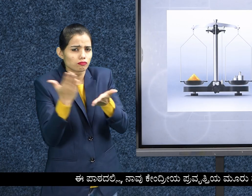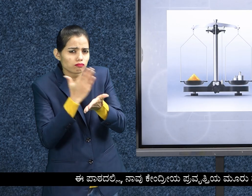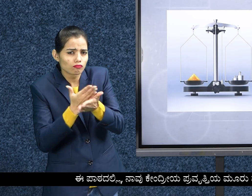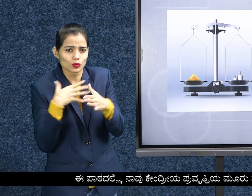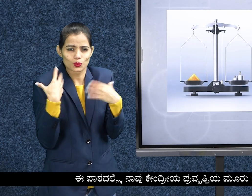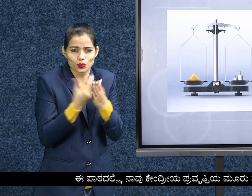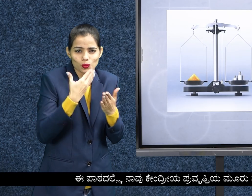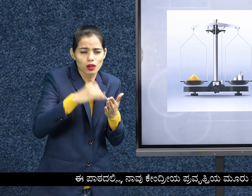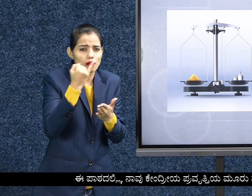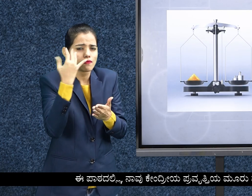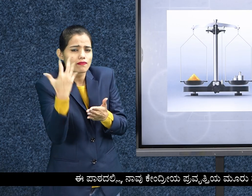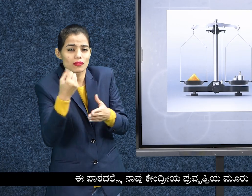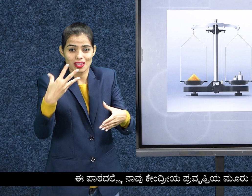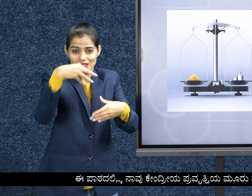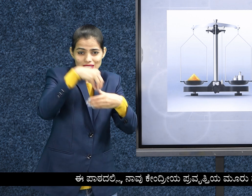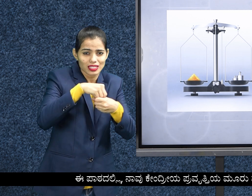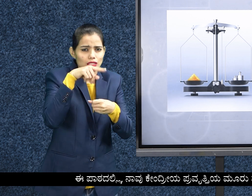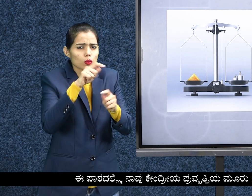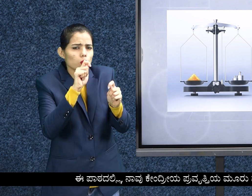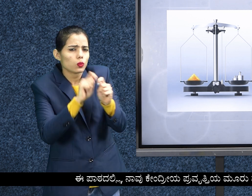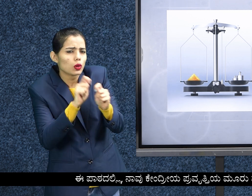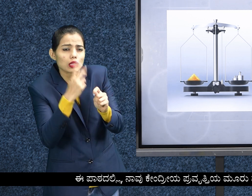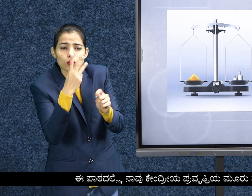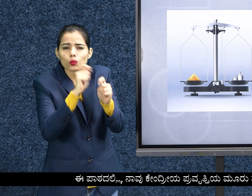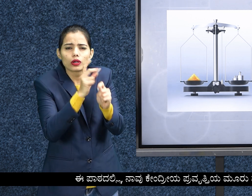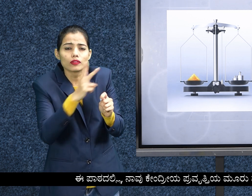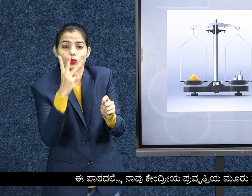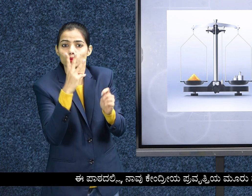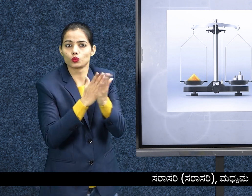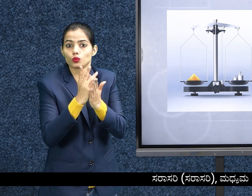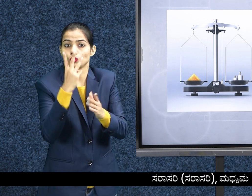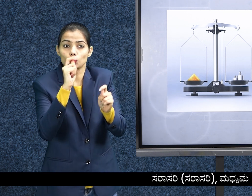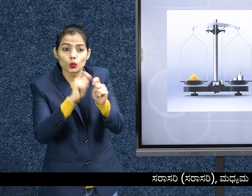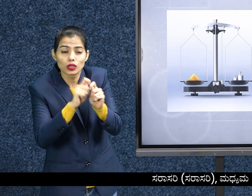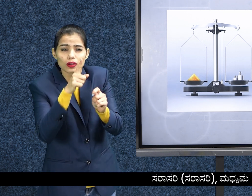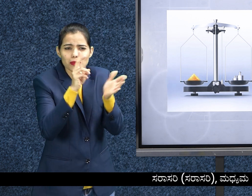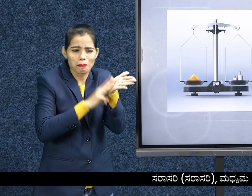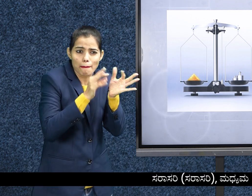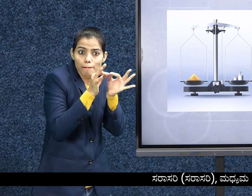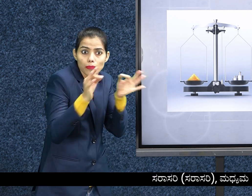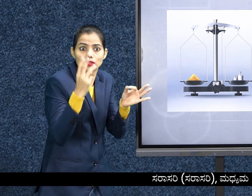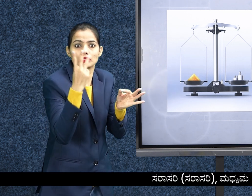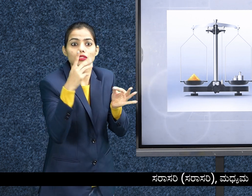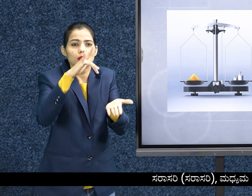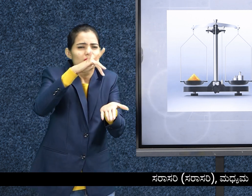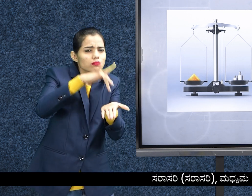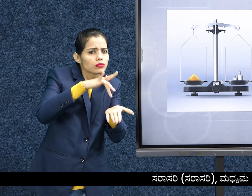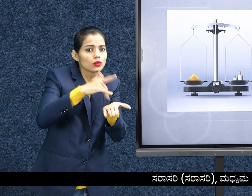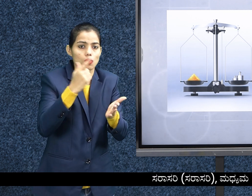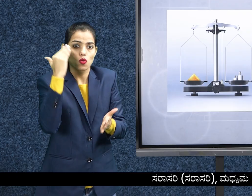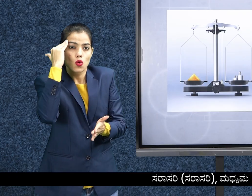ಈ ಪಾಠದಲ್ಲಿ ನಾವು ಕೇಂದ್ರೀಯ ಪ್ರವೃತ್ತಿಯ 3 ಮೂಲಭೂತ ಕ್ರಮಗಳನ್ನ ಪರಿಶೀಲಿಸುತ್ತೇವೆ: ಸರಾಸರಿ, ಮಧ್ಯಮ, ಮಧ್ಯಮ